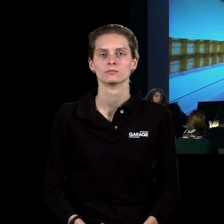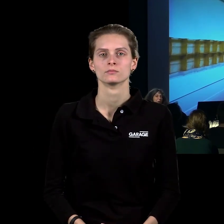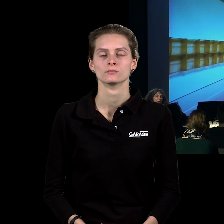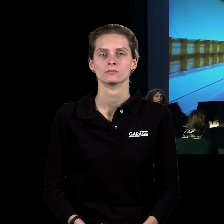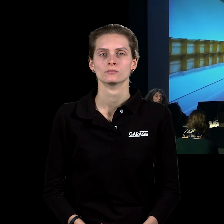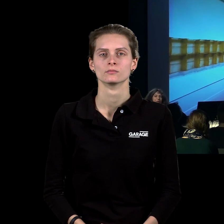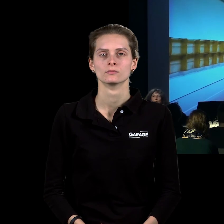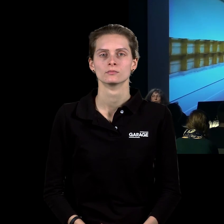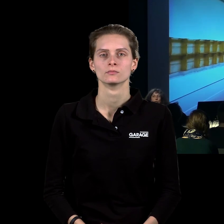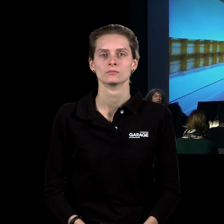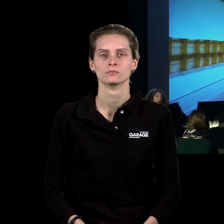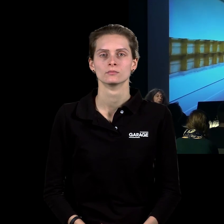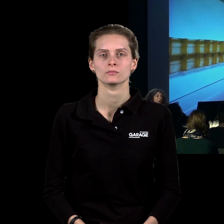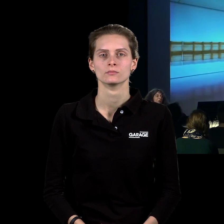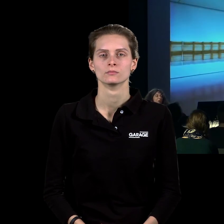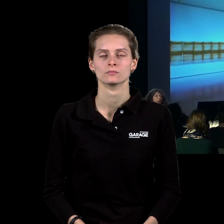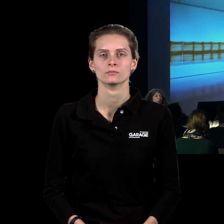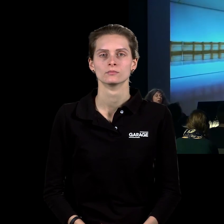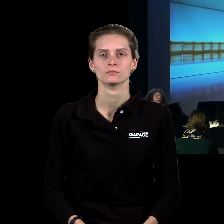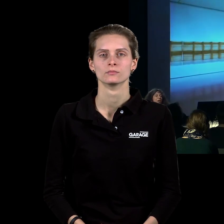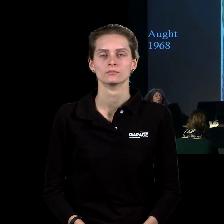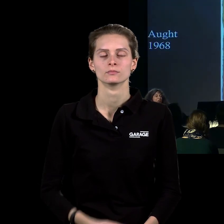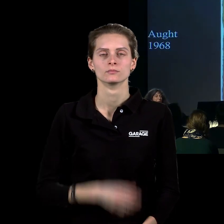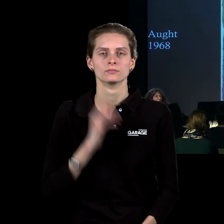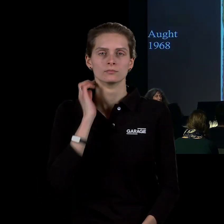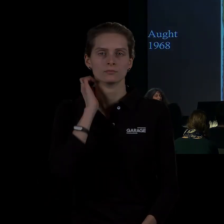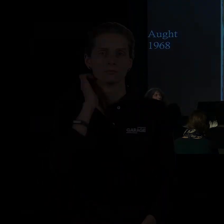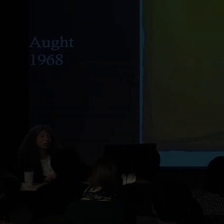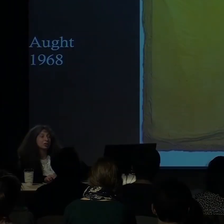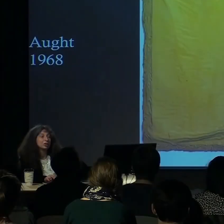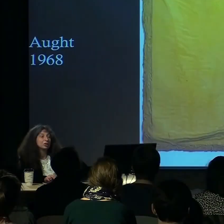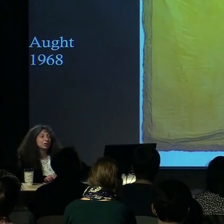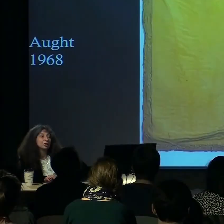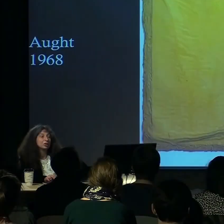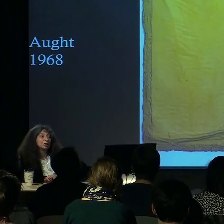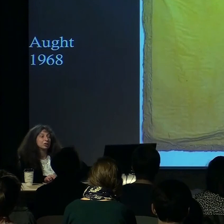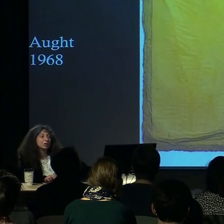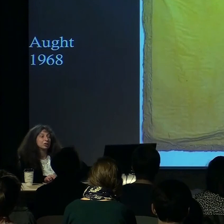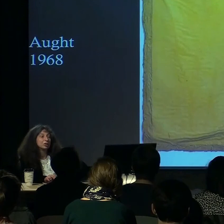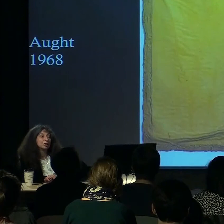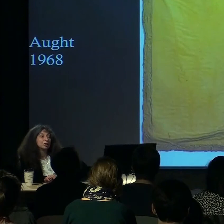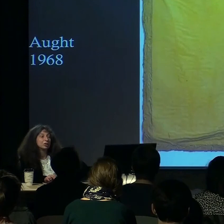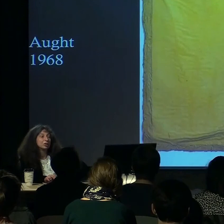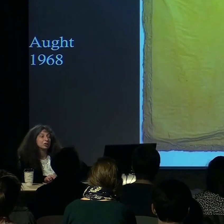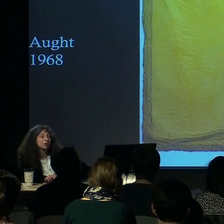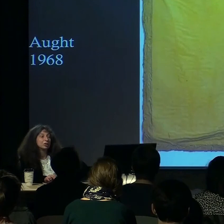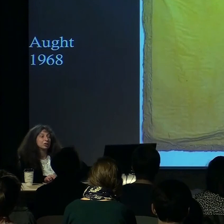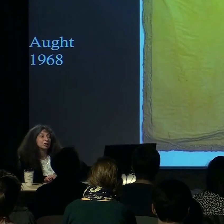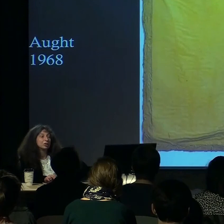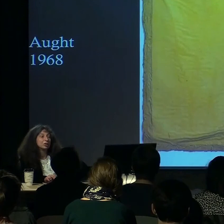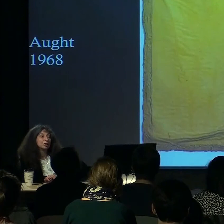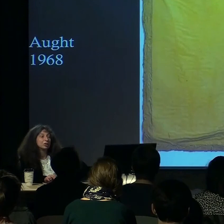странных, принципиально неантропоморфных, принципиально отвлеченных геометрических объектов. Инсталляция Евы Гессе